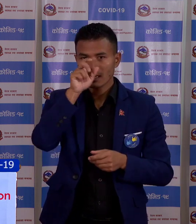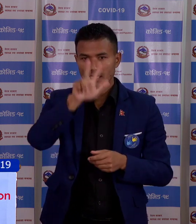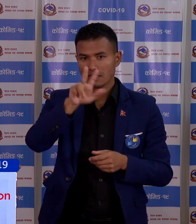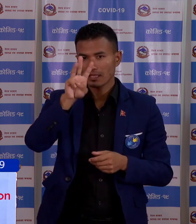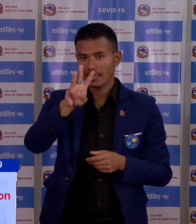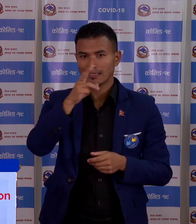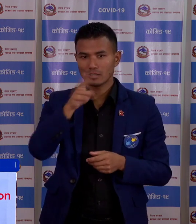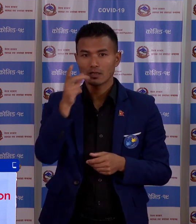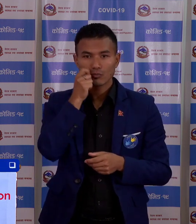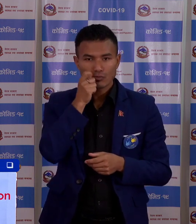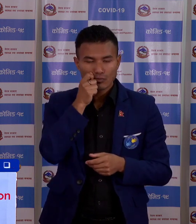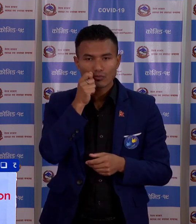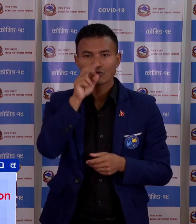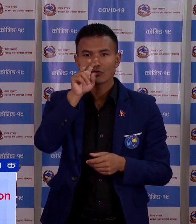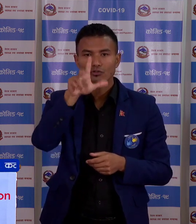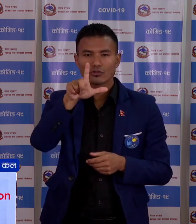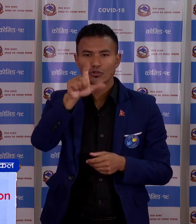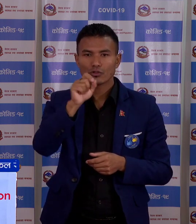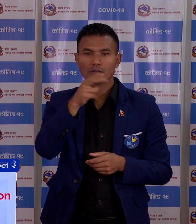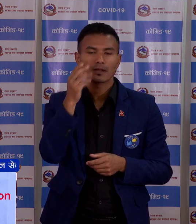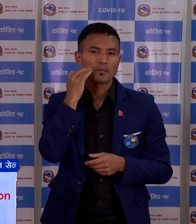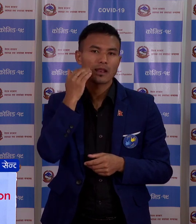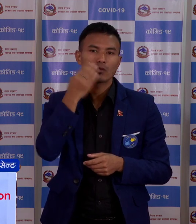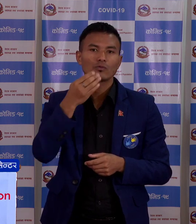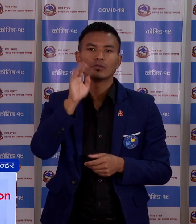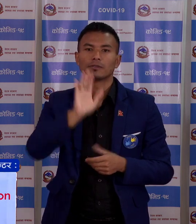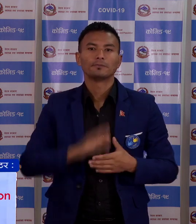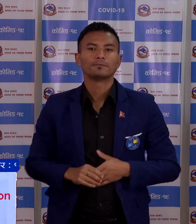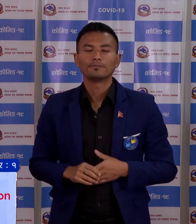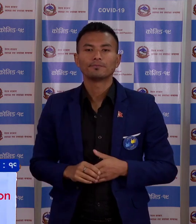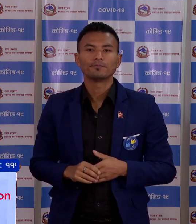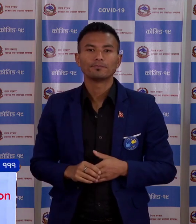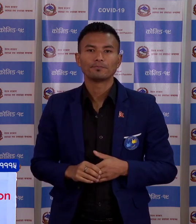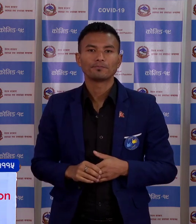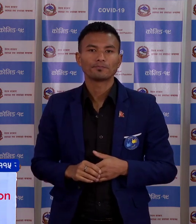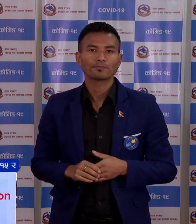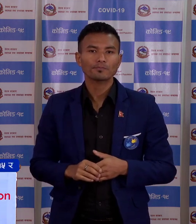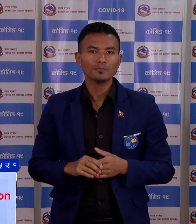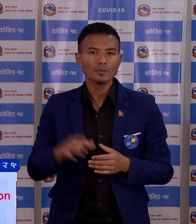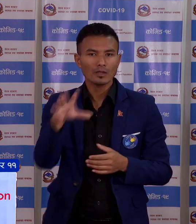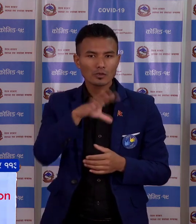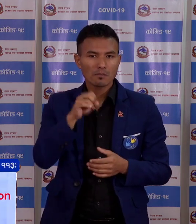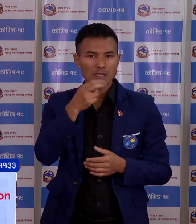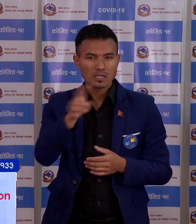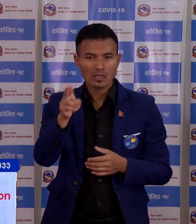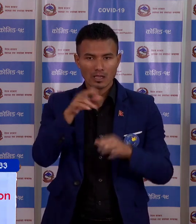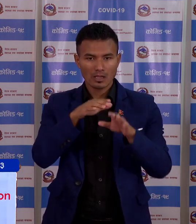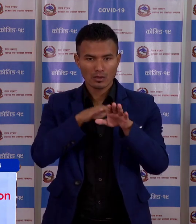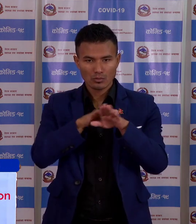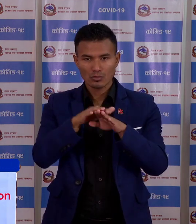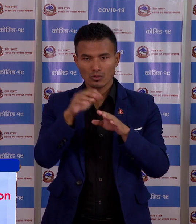जाना पुरुष र सत्तरी जाना महिला हुनुँँँच सबई संक्रमित हरुको